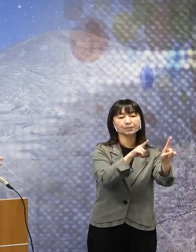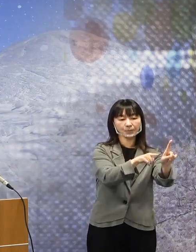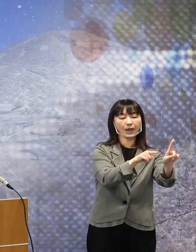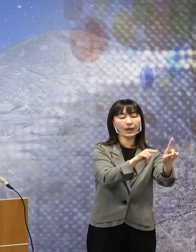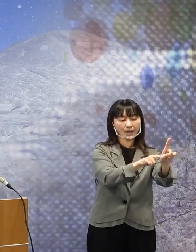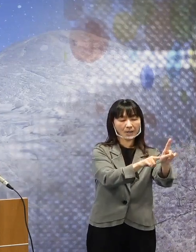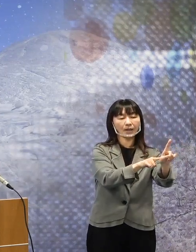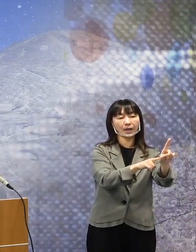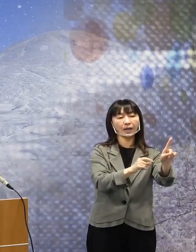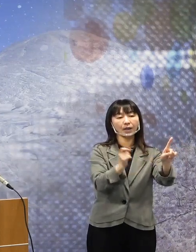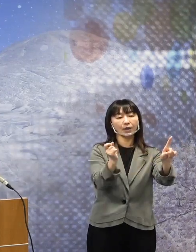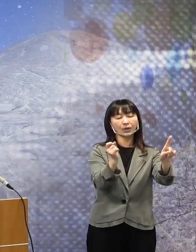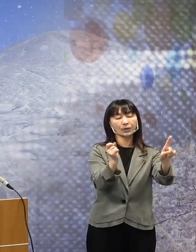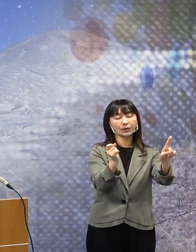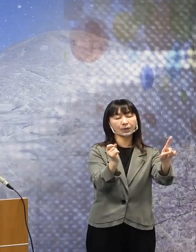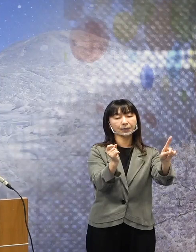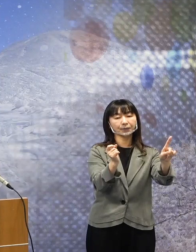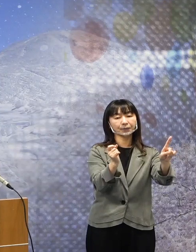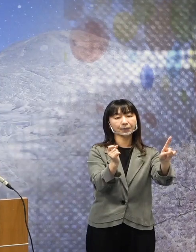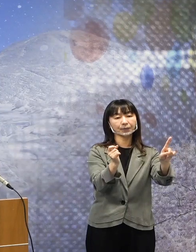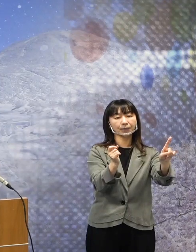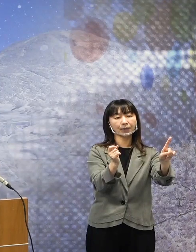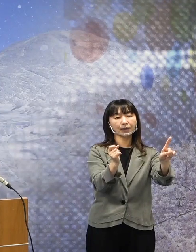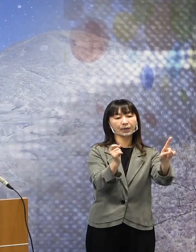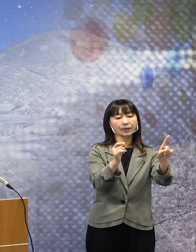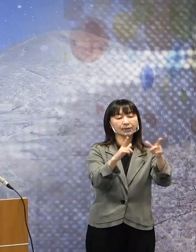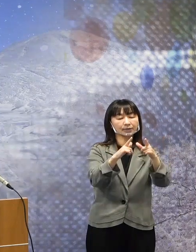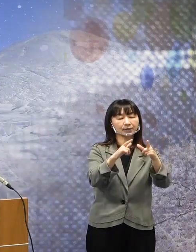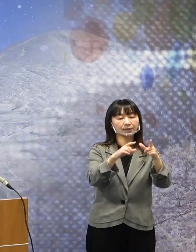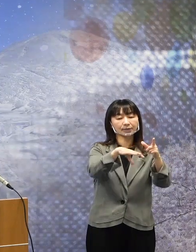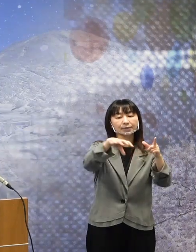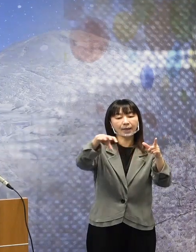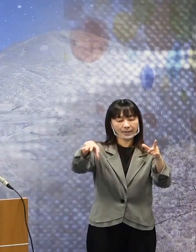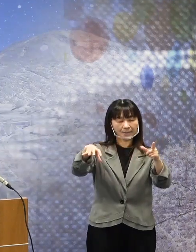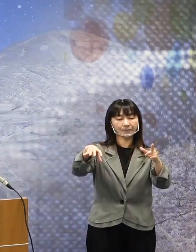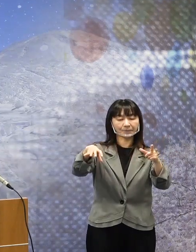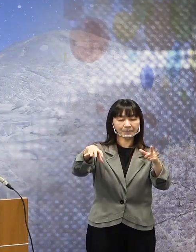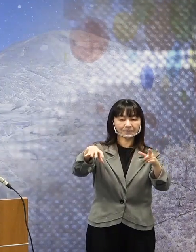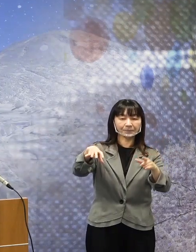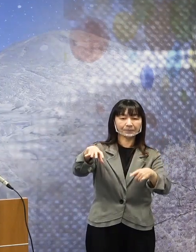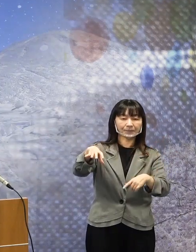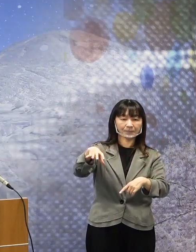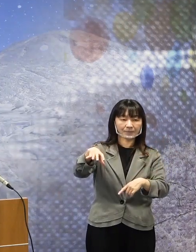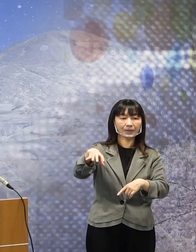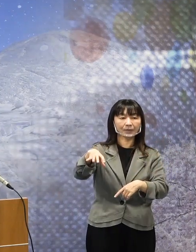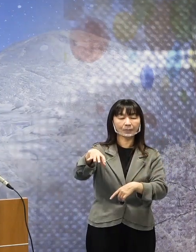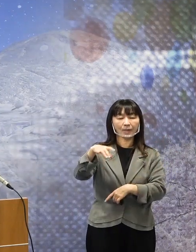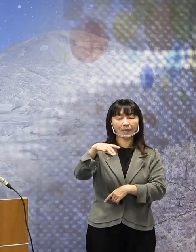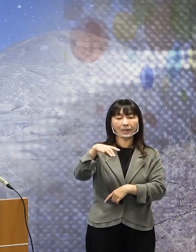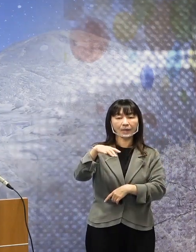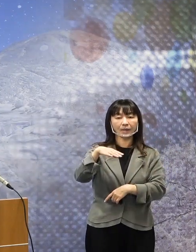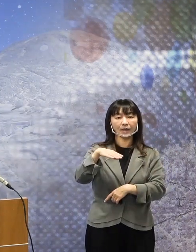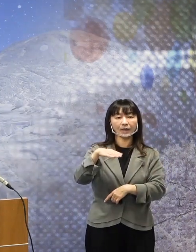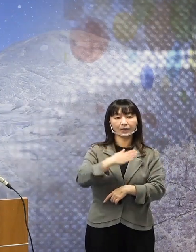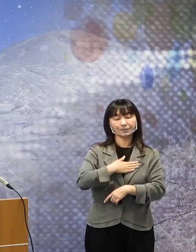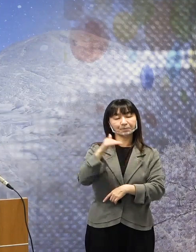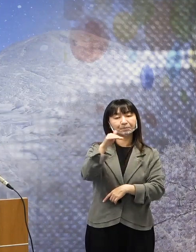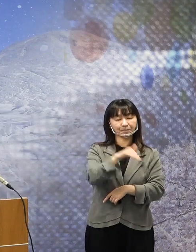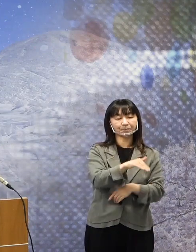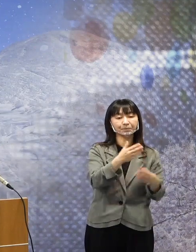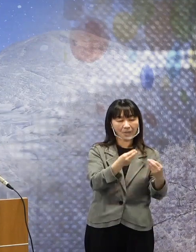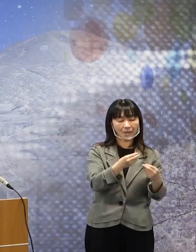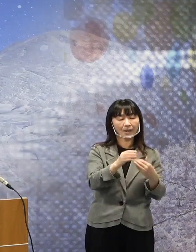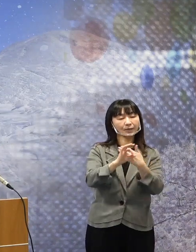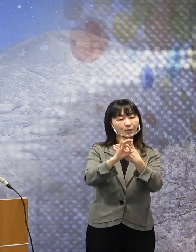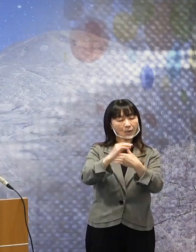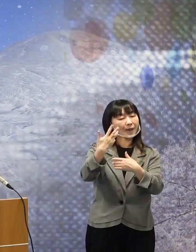がいわゆる波及的に非常に全県的なダメージを生じていることはみんな、例えばデイリーさんですから、例えば八戸